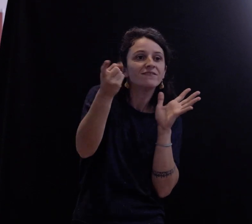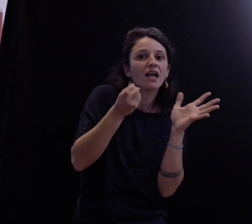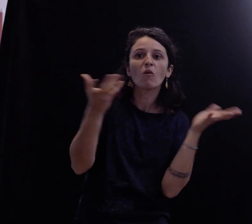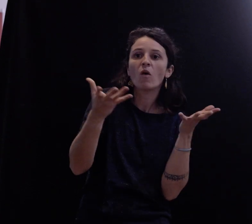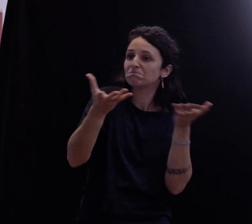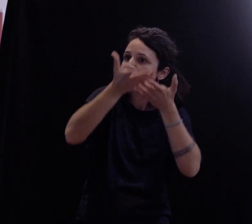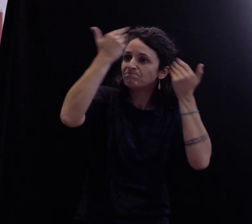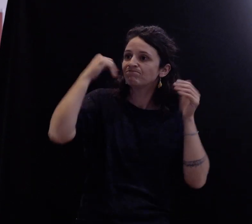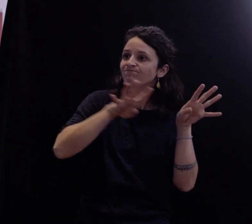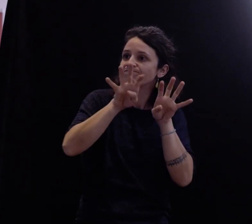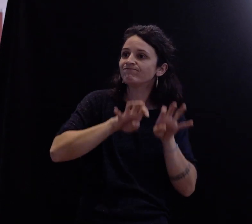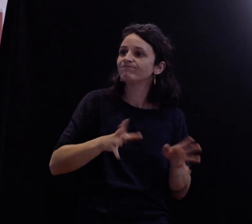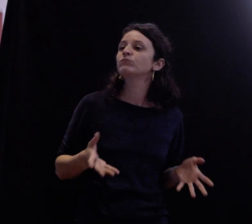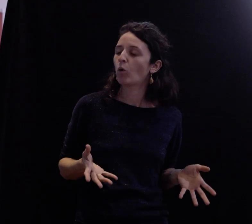elle?